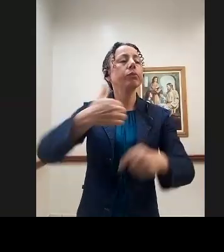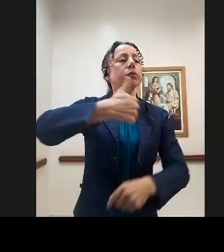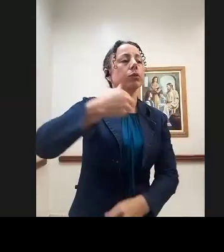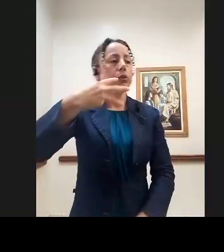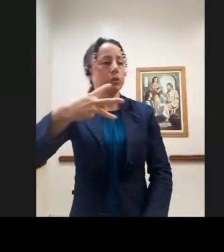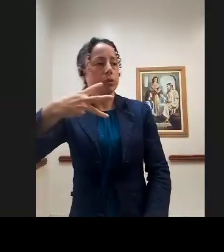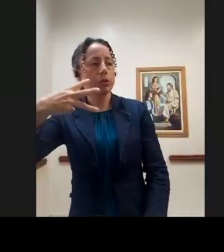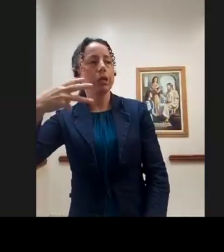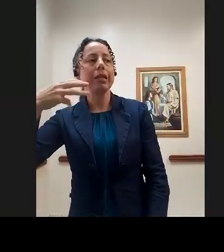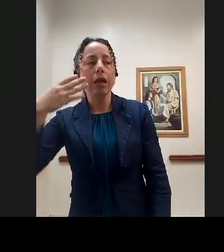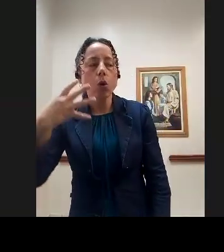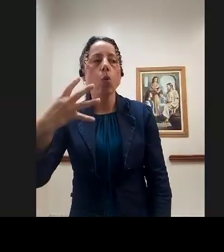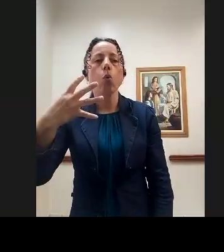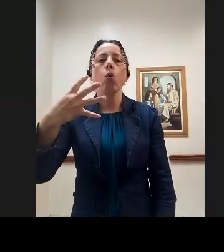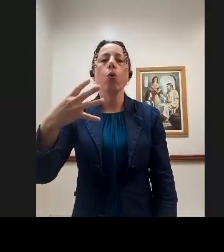Bello.